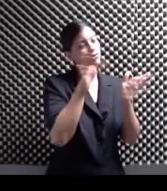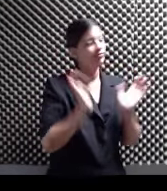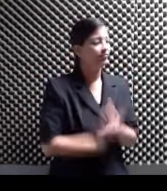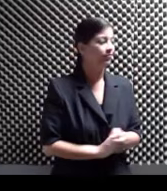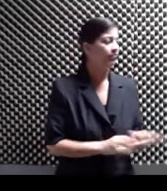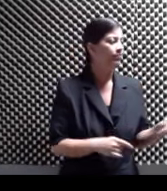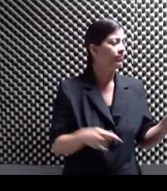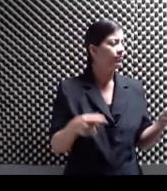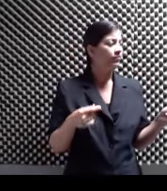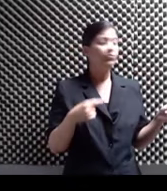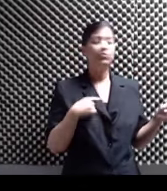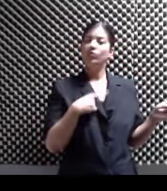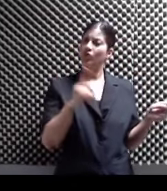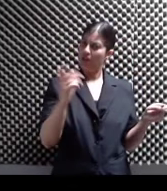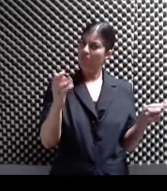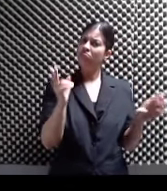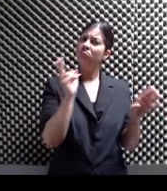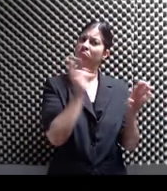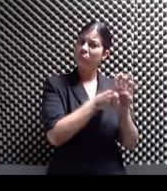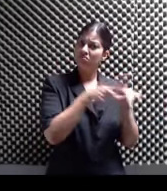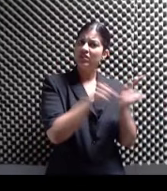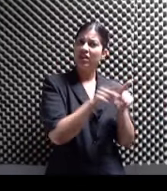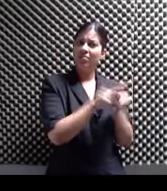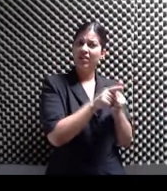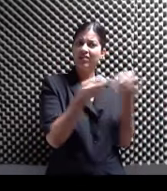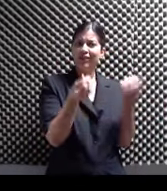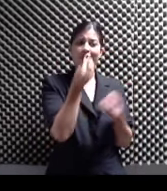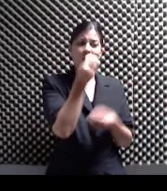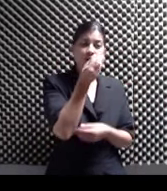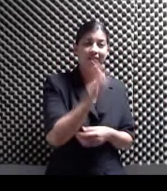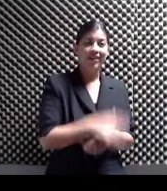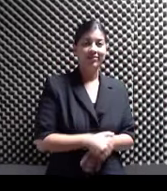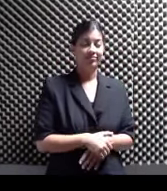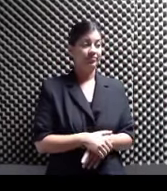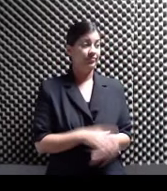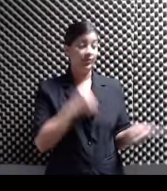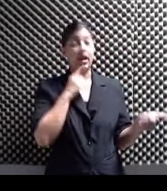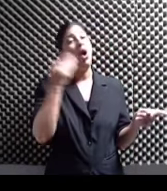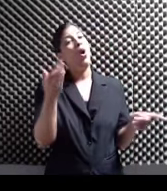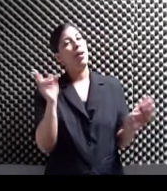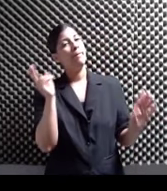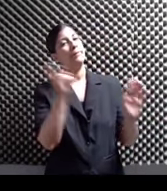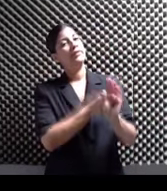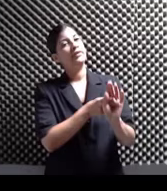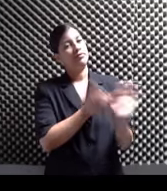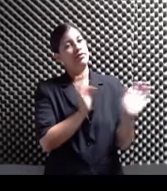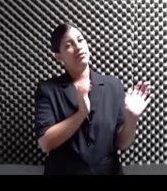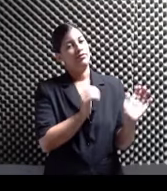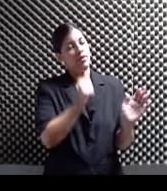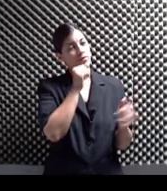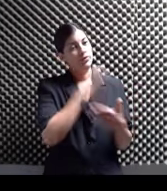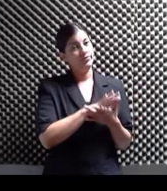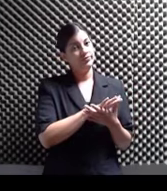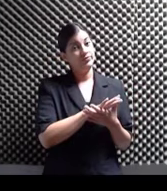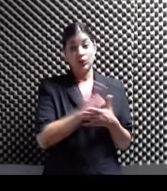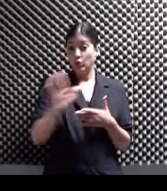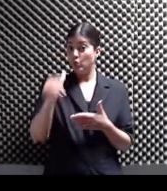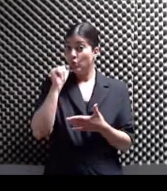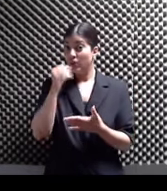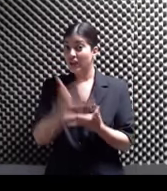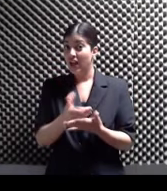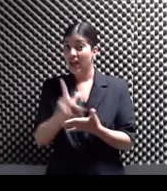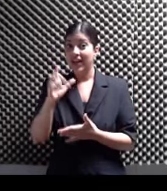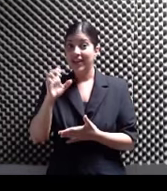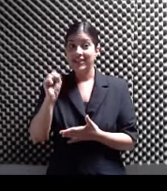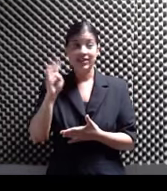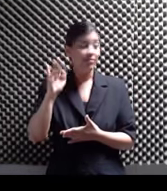hizo un festival de comedia y ella participó. Y aquí va a estar haciendo la madre que la hija le confiesa que es lesbiana, pero realmente la que se lleva la sorpresa es la hija, porque la mamá